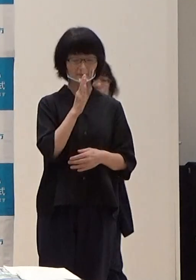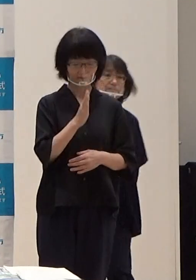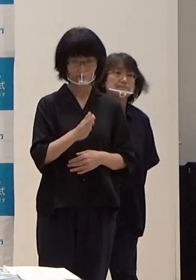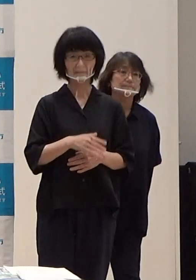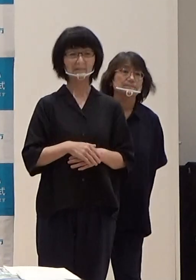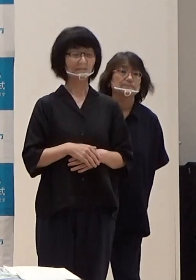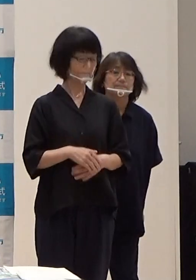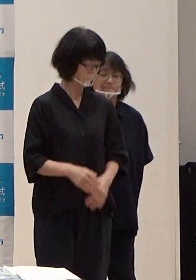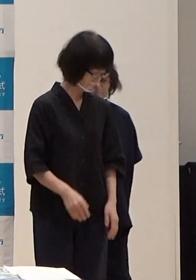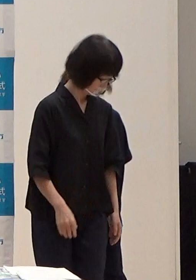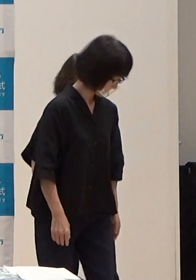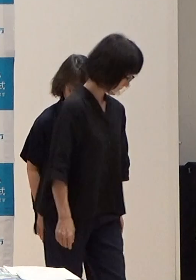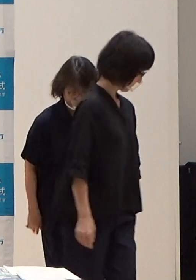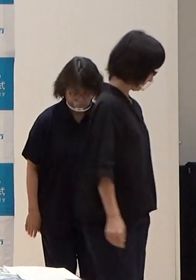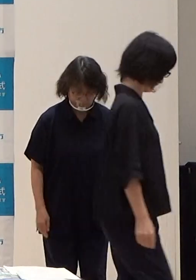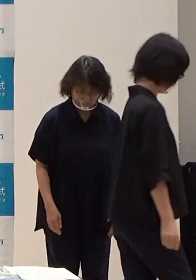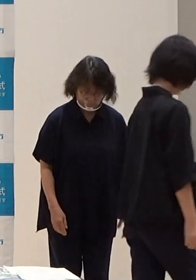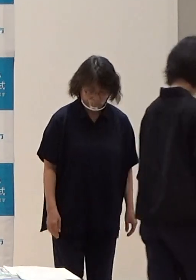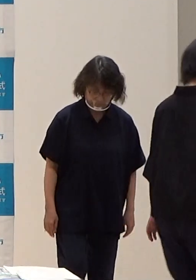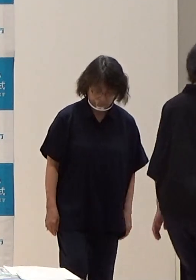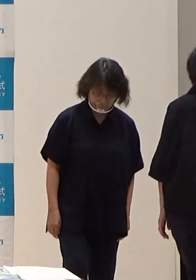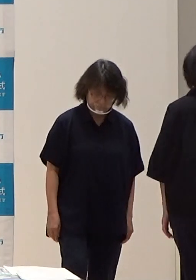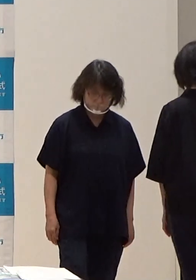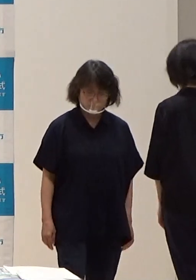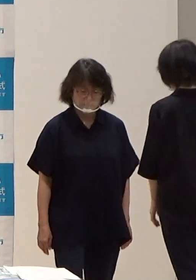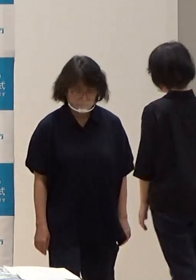いかがでしょうか。